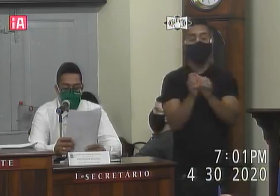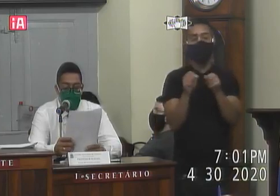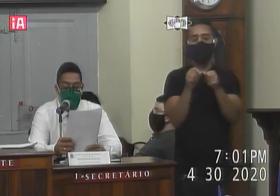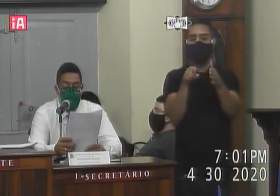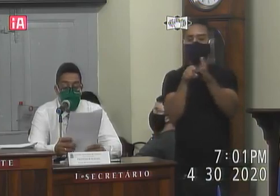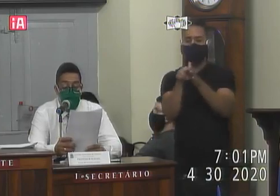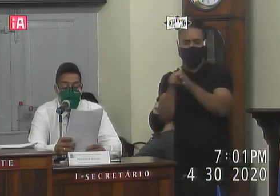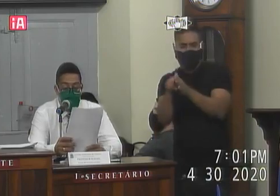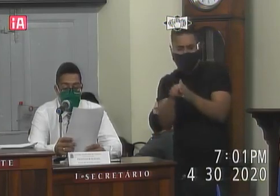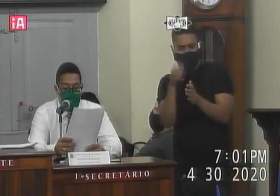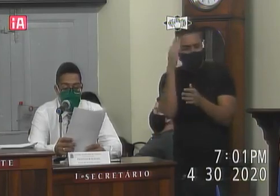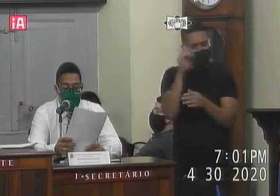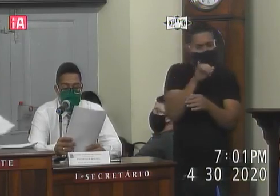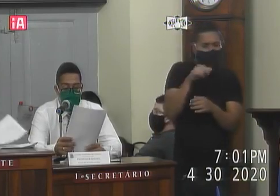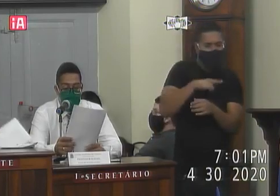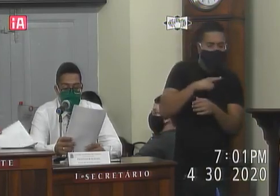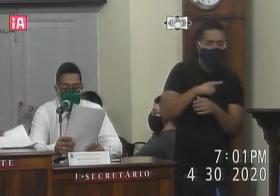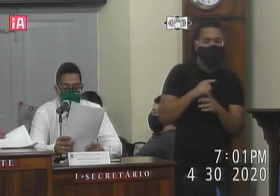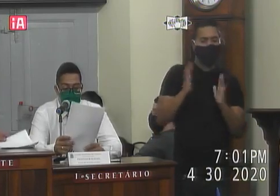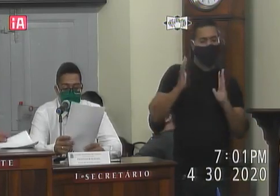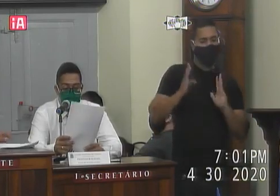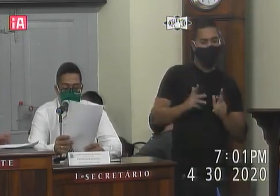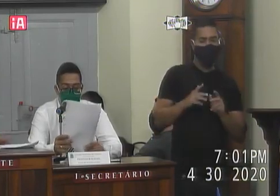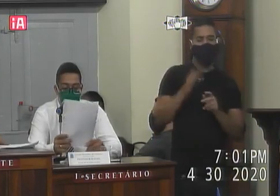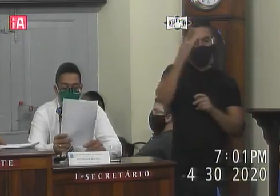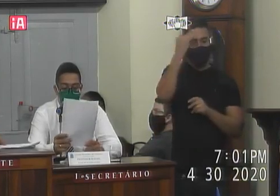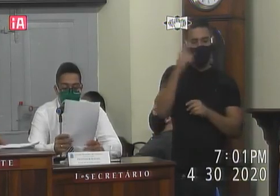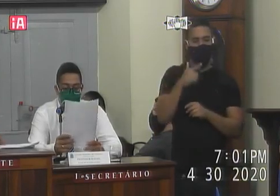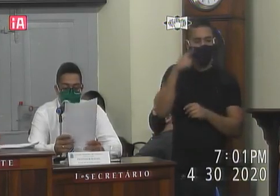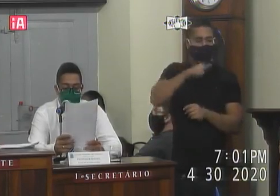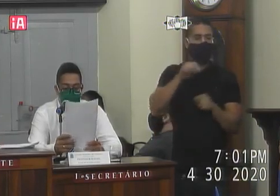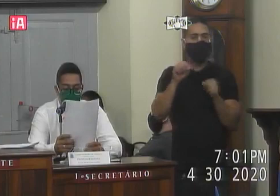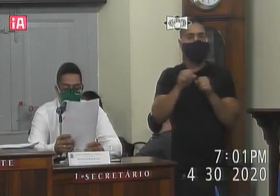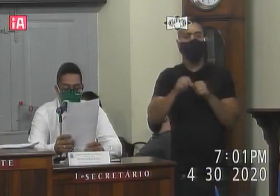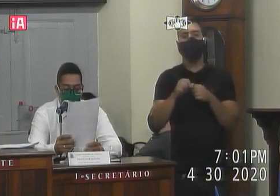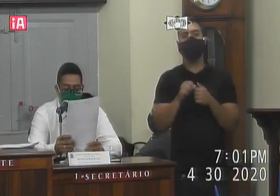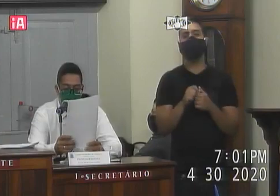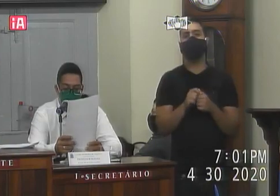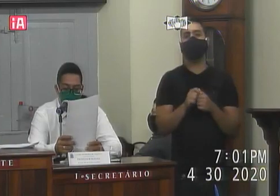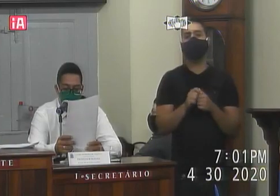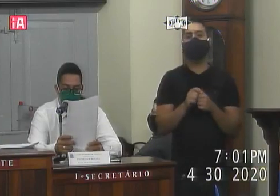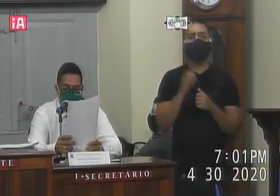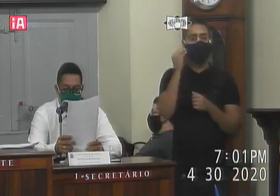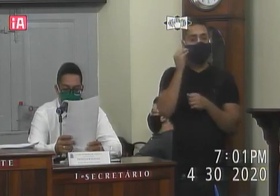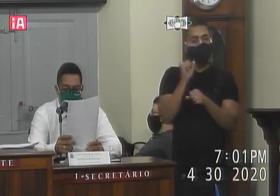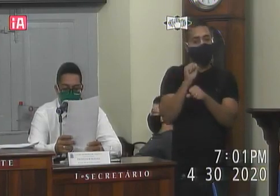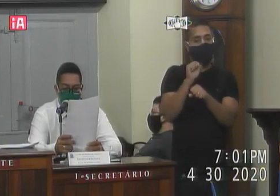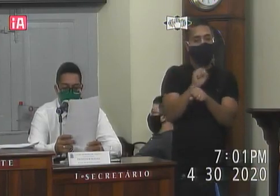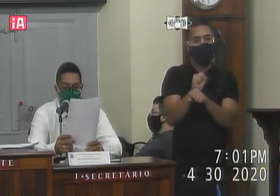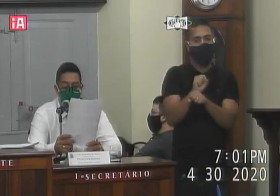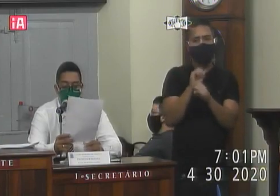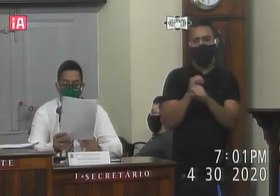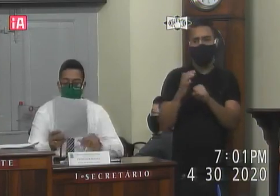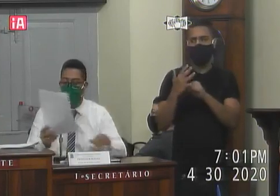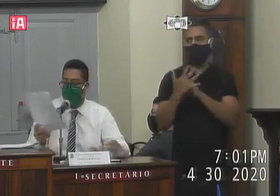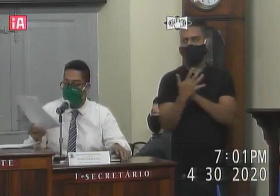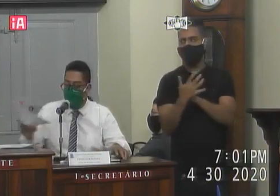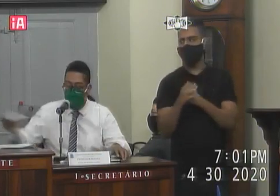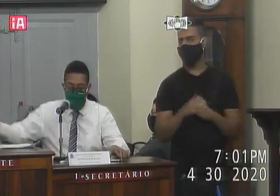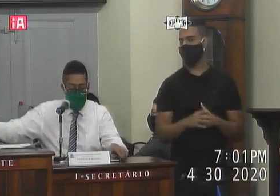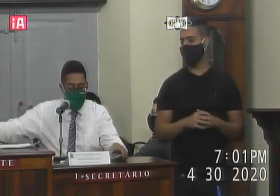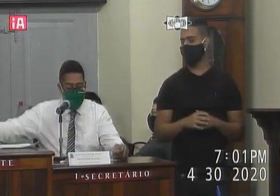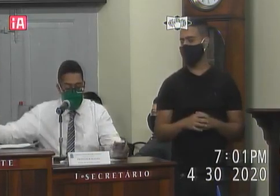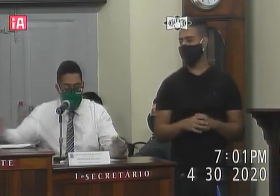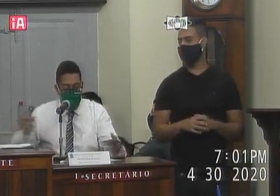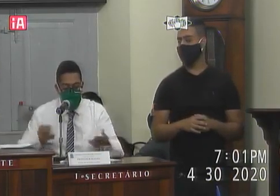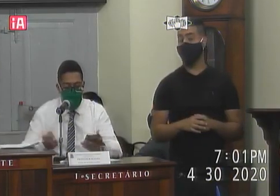Vigilância Sanitária, que são profissionais devidamente capacitados para garantir a efetividade na prevenção da disseminação do